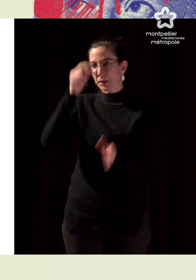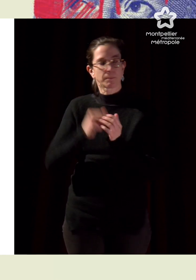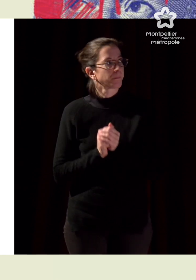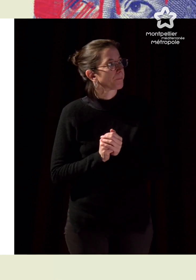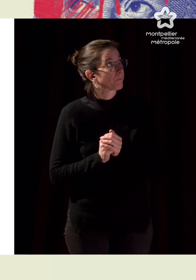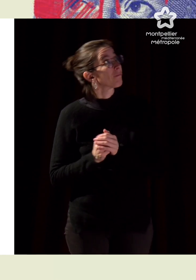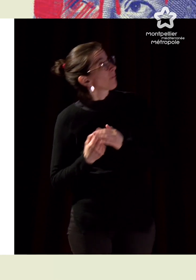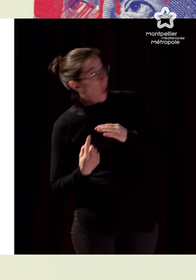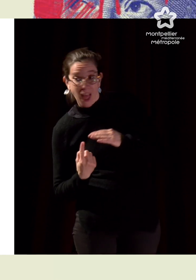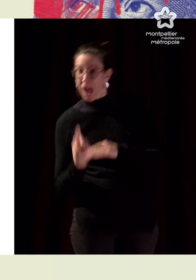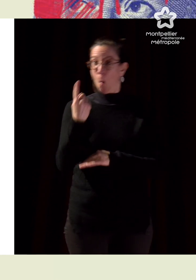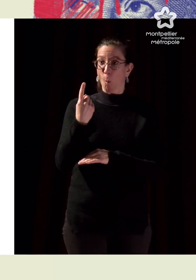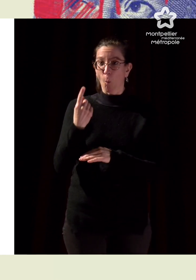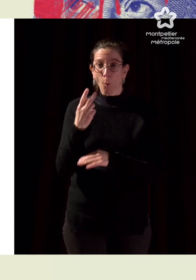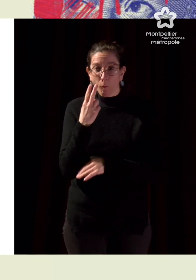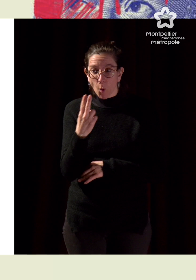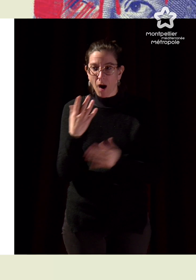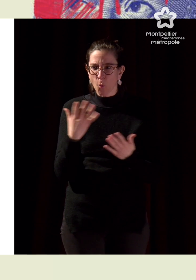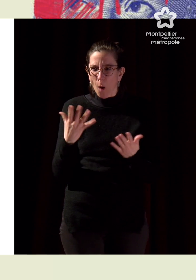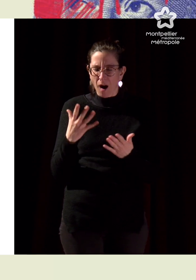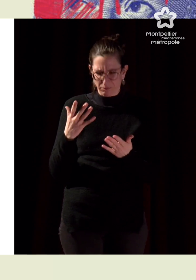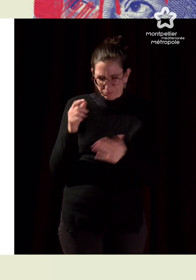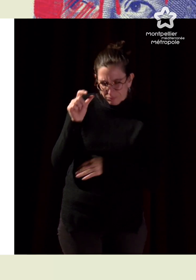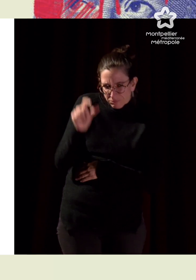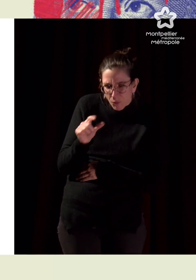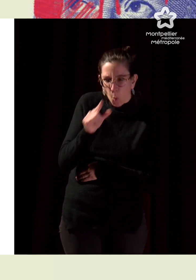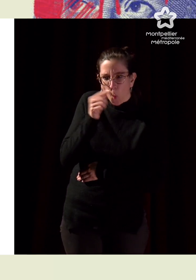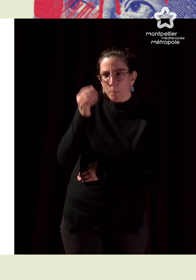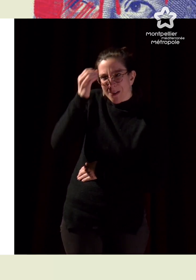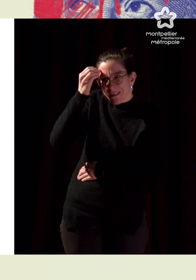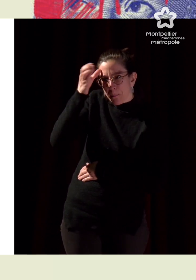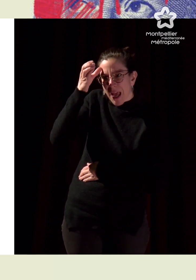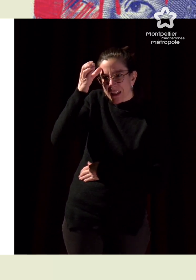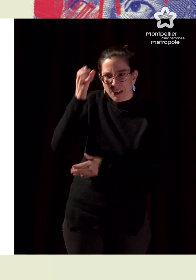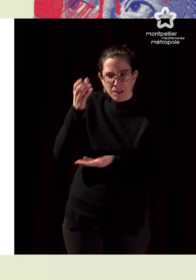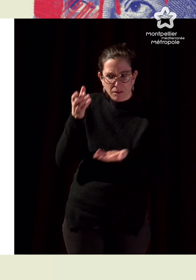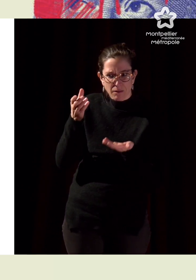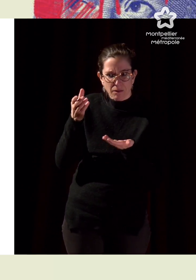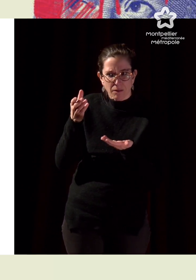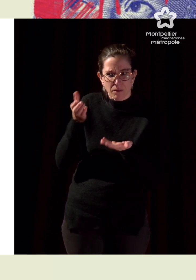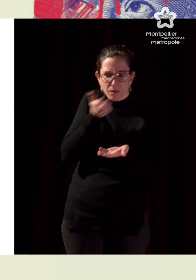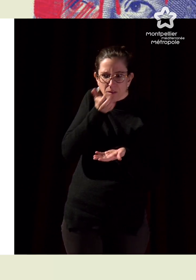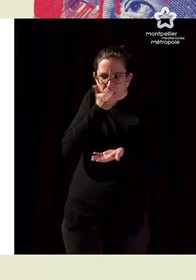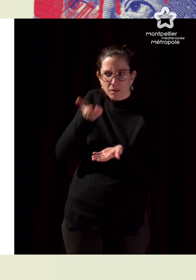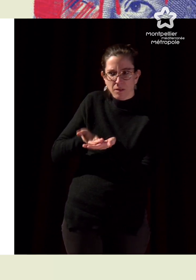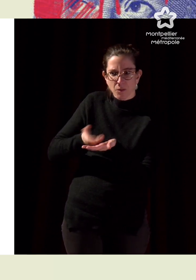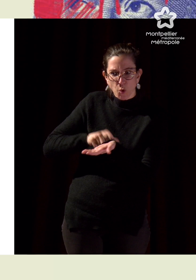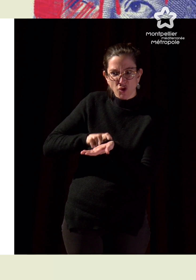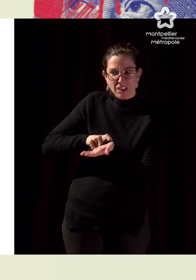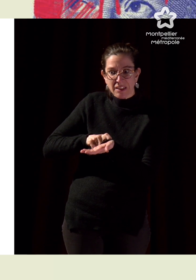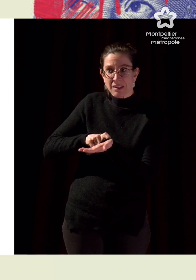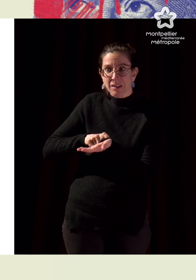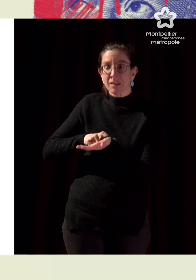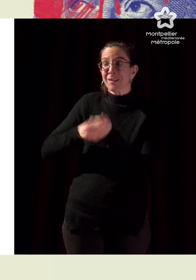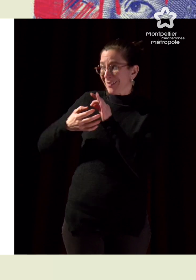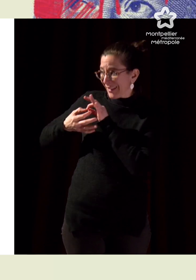voyez, en haut, c'est Homo sapiens. Et en fait, ça fait pas si longtemps que ça qu'on est la seule espèce qui reste de toute